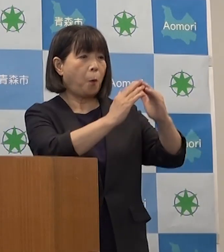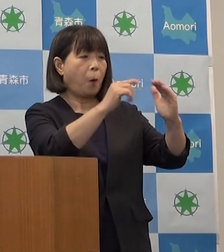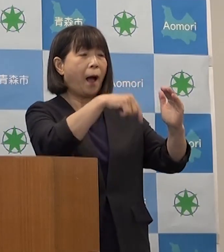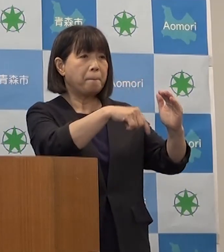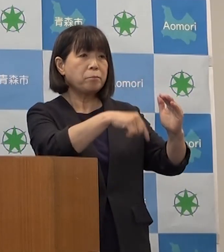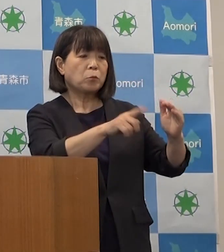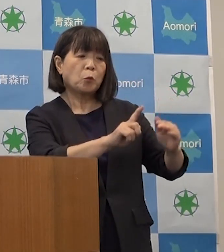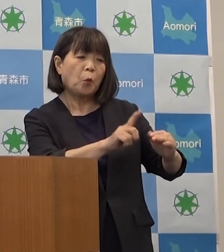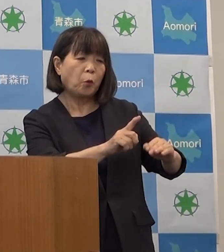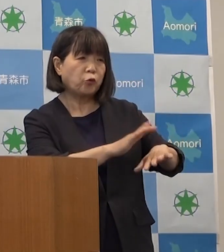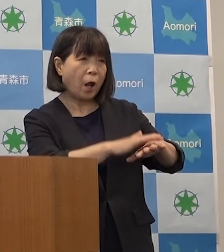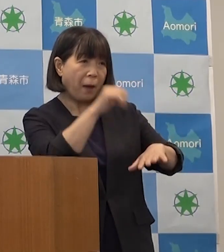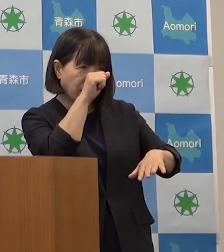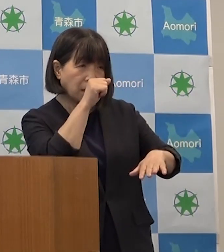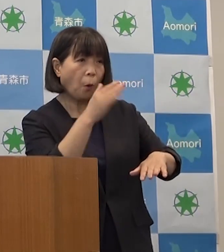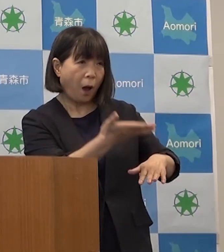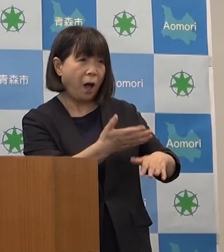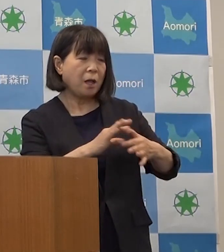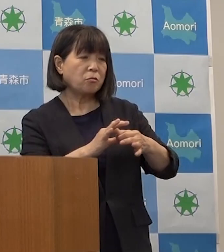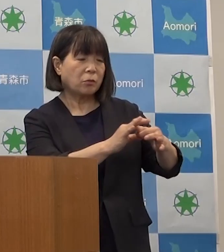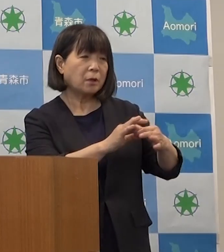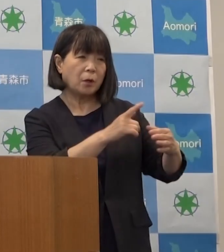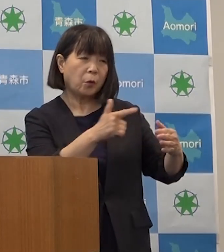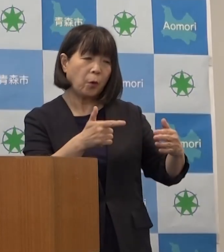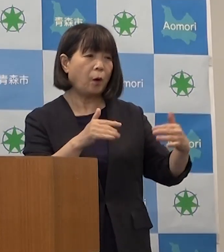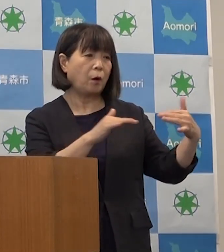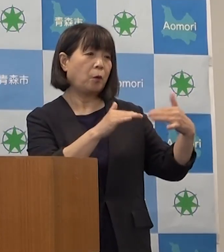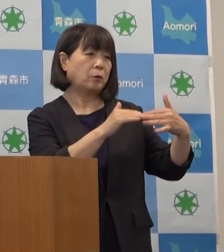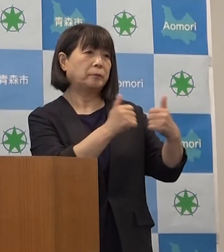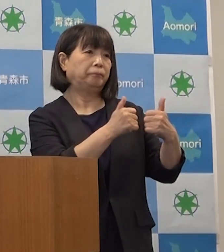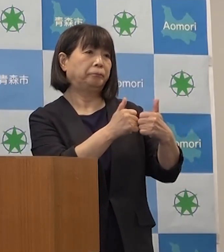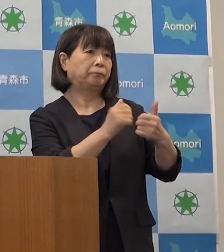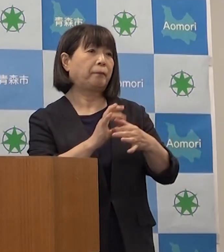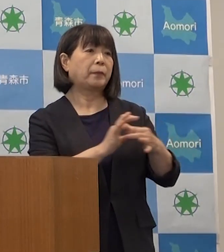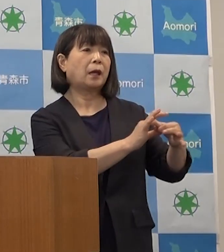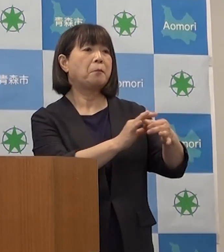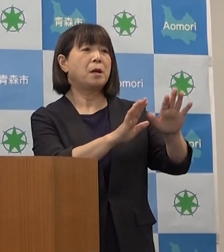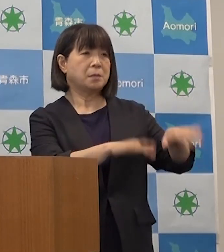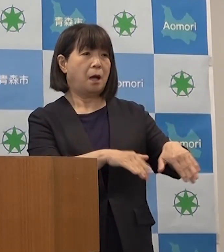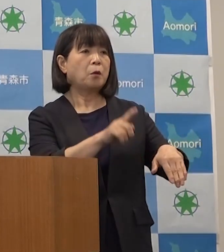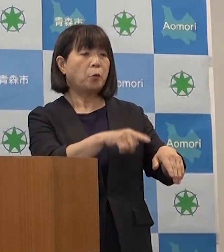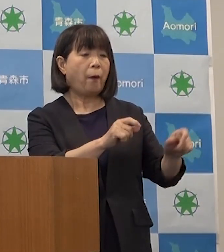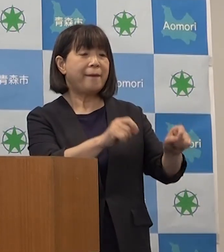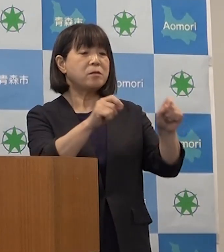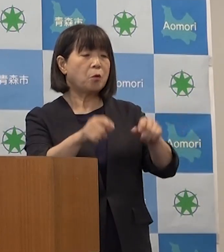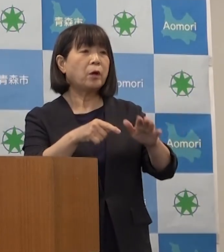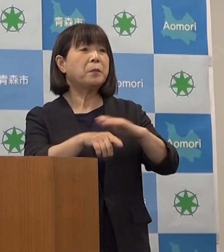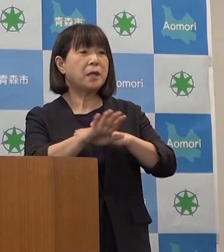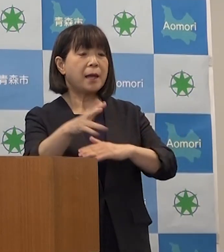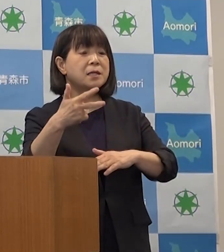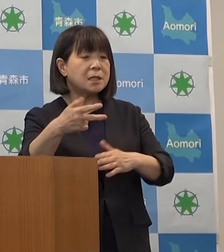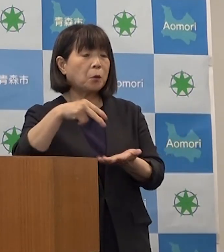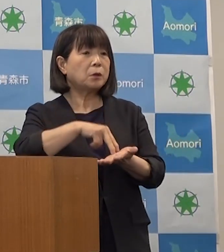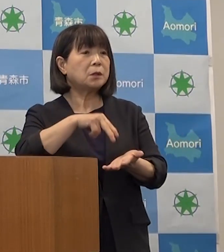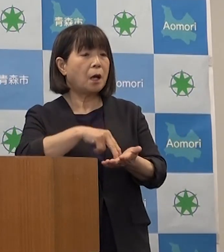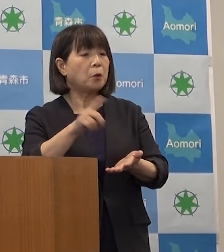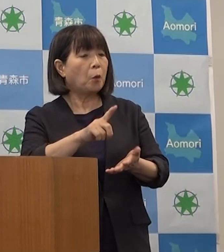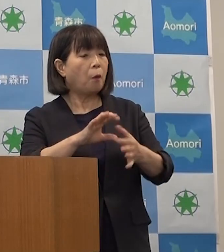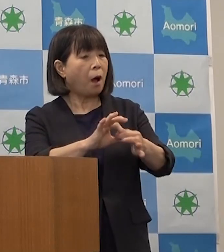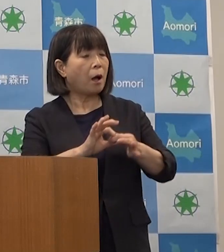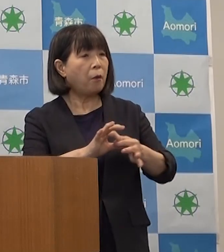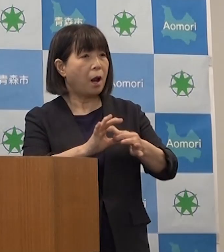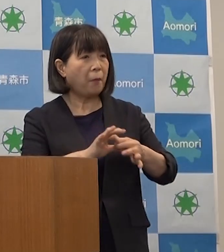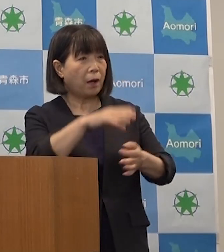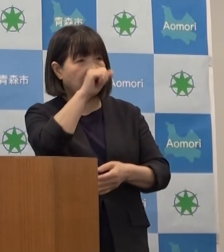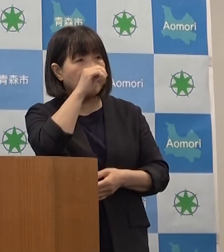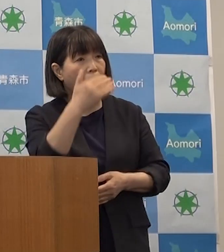方とお話はしてきておりますので、その延長線として、今後市行政としてもどういう関わり方があるのかというのを考